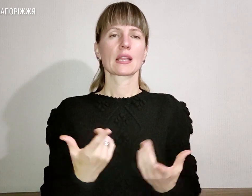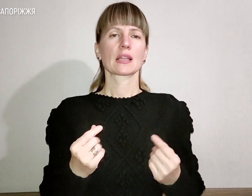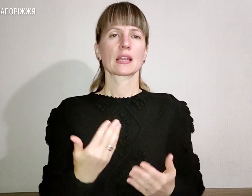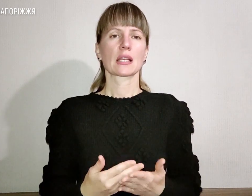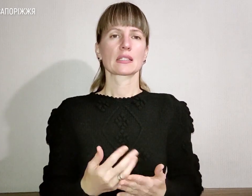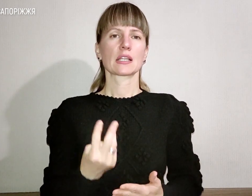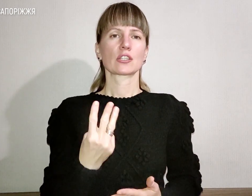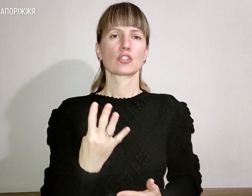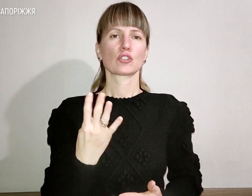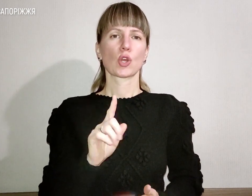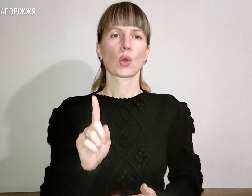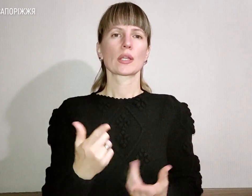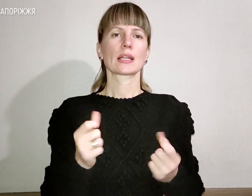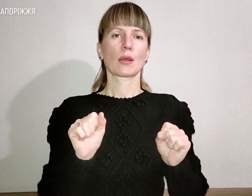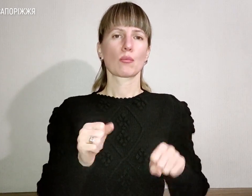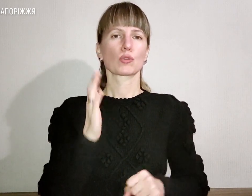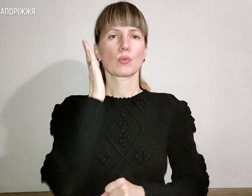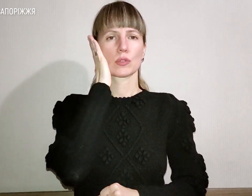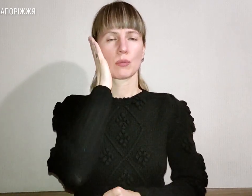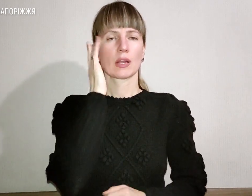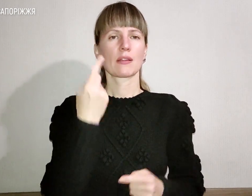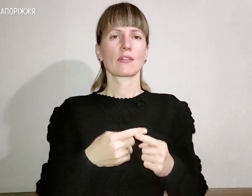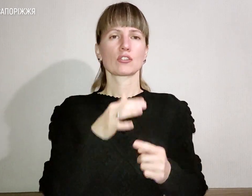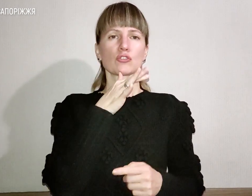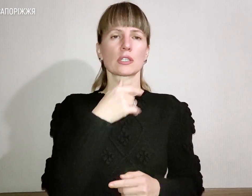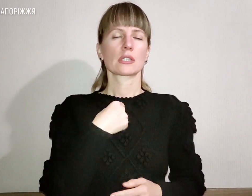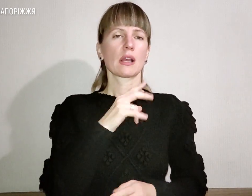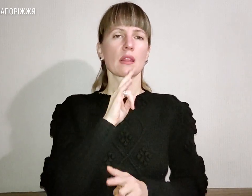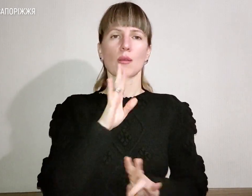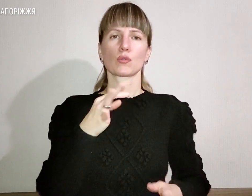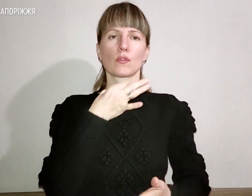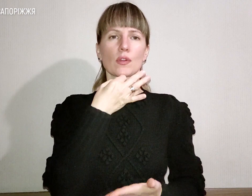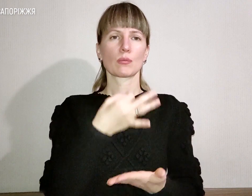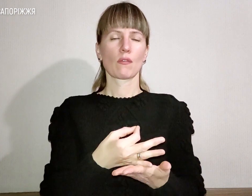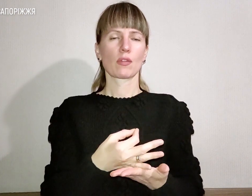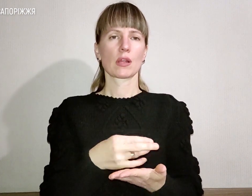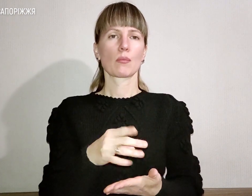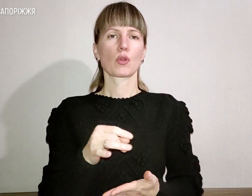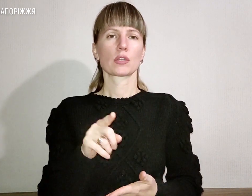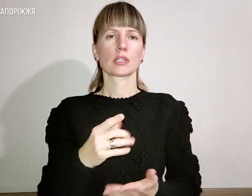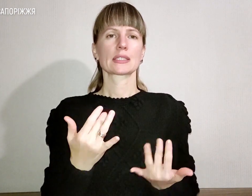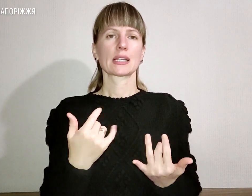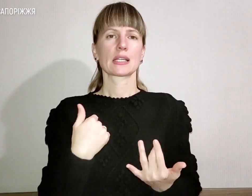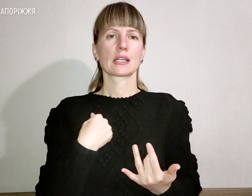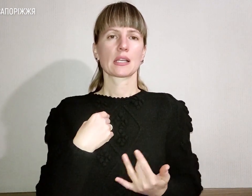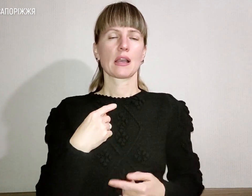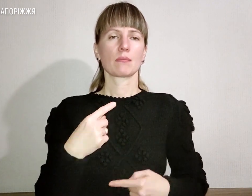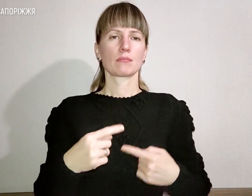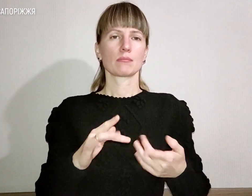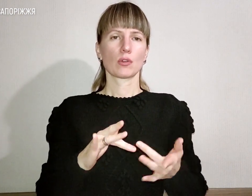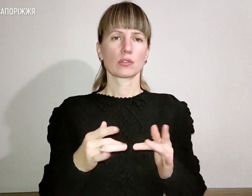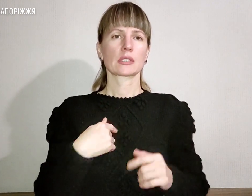3-4 години, де можна поспати, то в цей час я не буду відповідати. Проте, скільки я онлайн, стільки я намагаюся